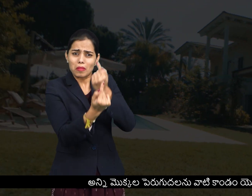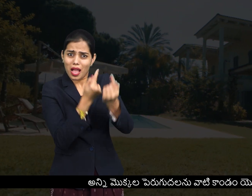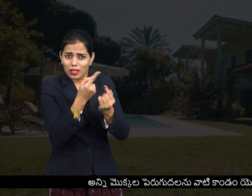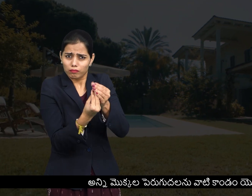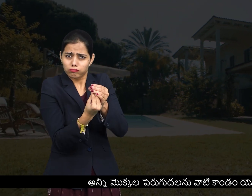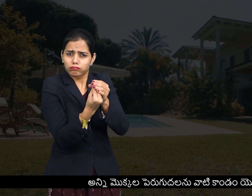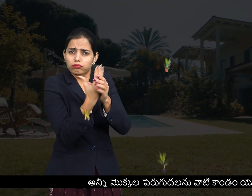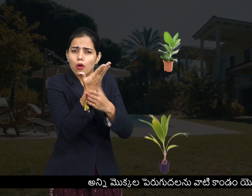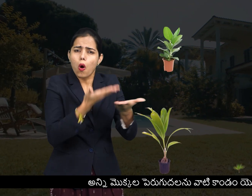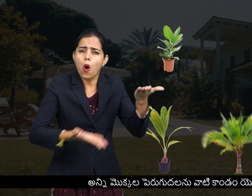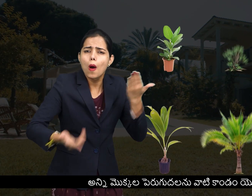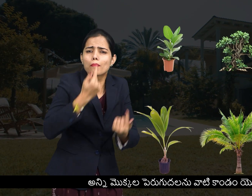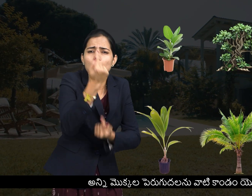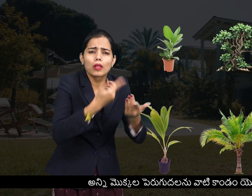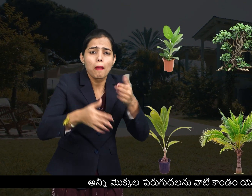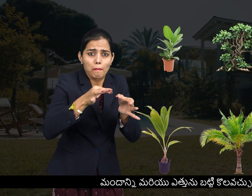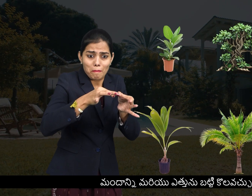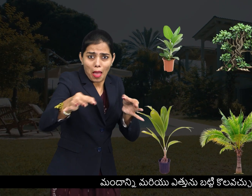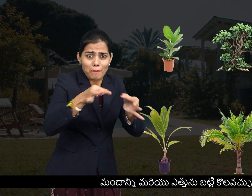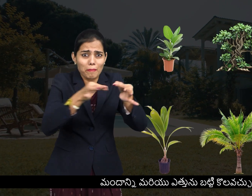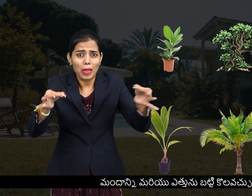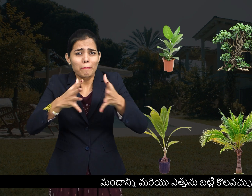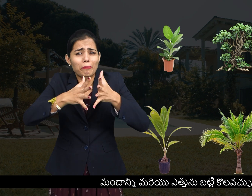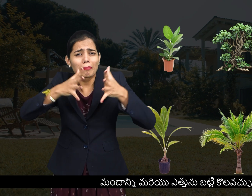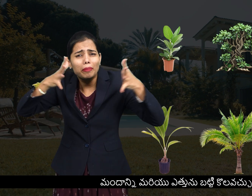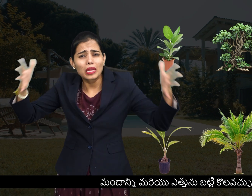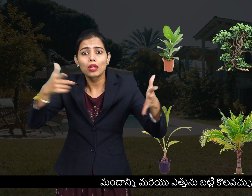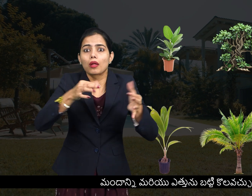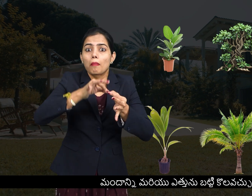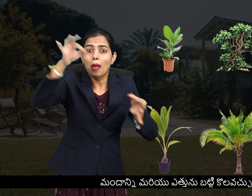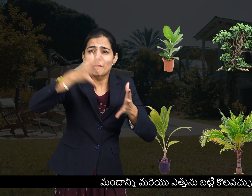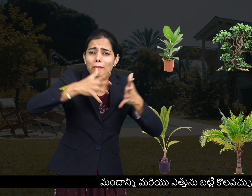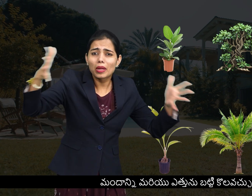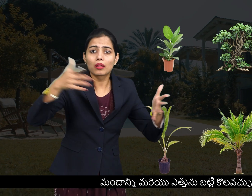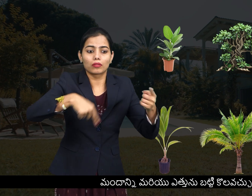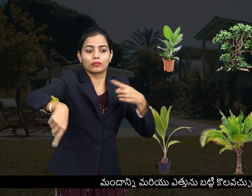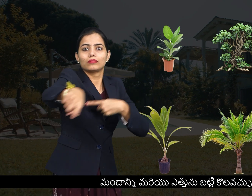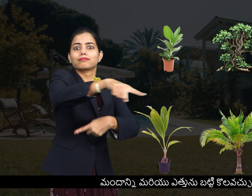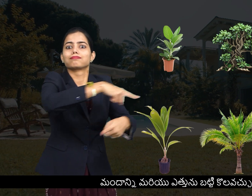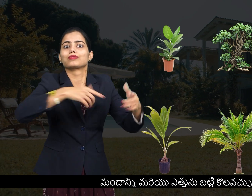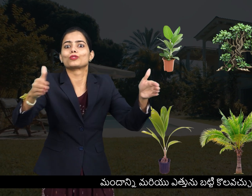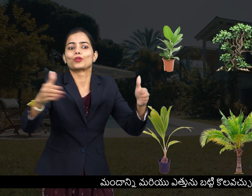అన్ని మొక్కల పెరుగుదలను వాటి కాండం యొక్క మందాన్ని మరియు ఎత్తును బట్టి కొలవచ్చు.